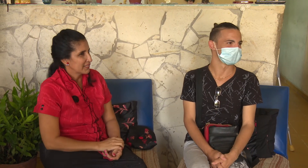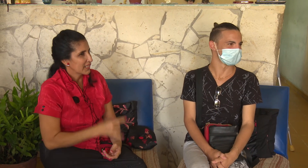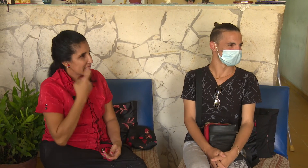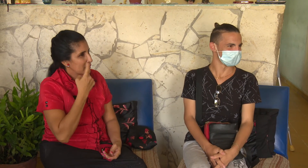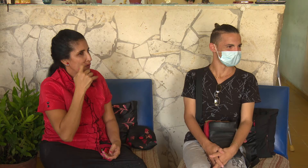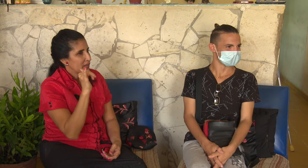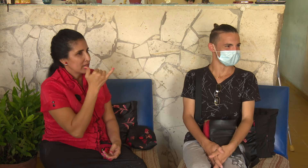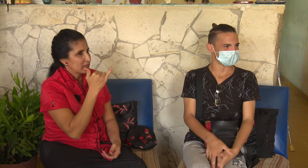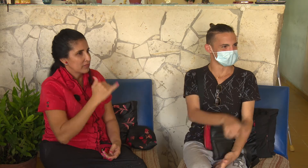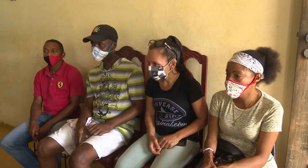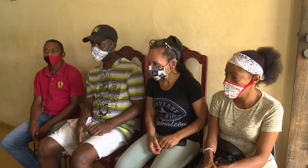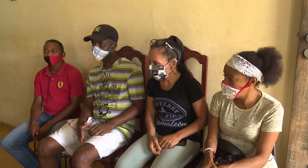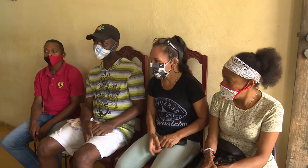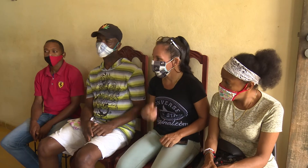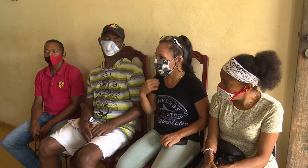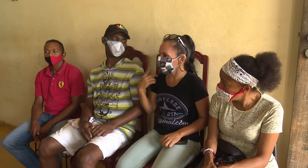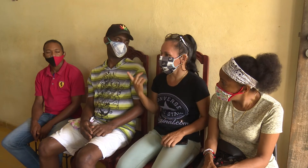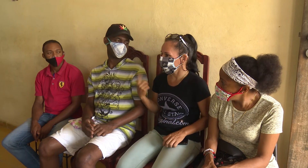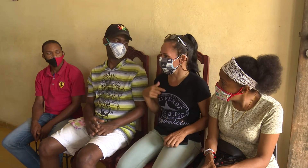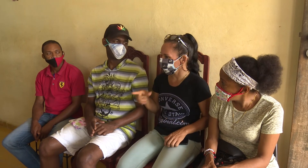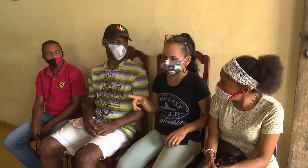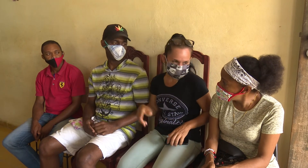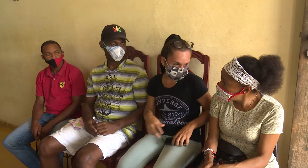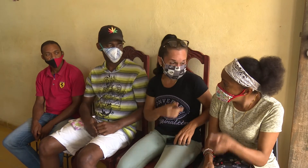Tania Ramírez Rivero, LTV Noticias.